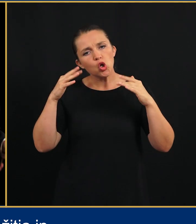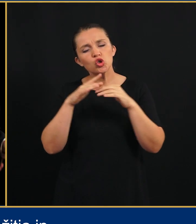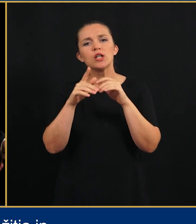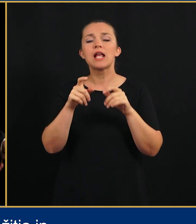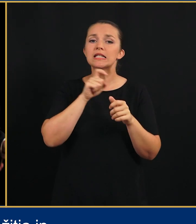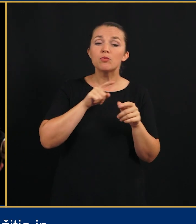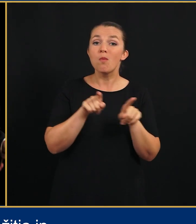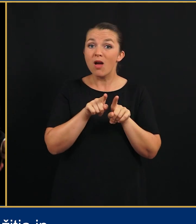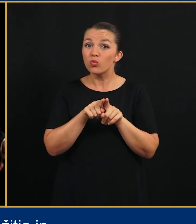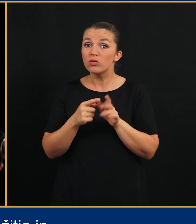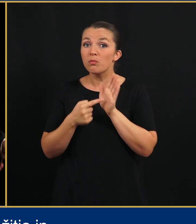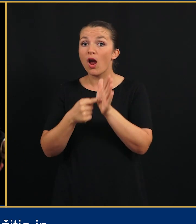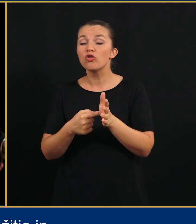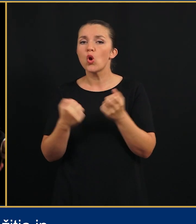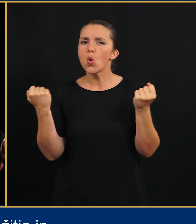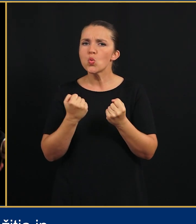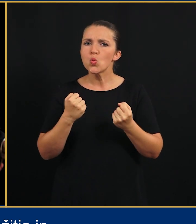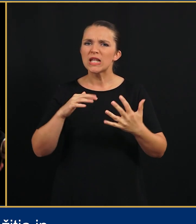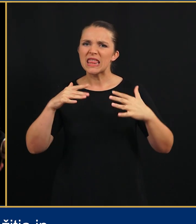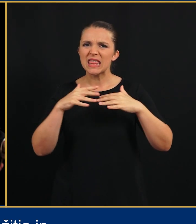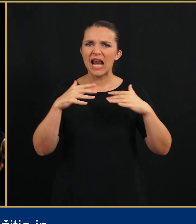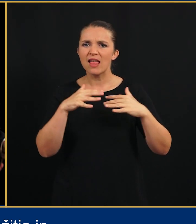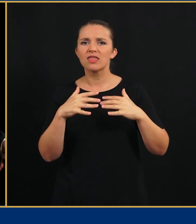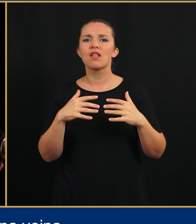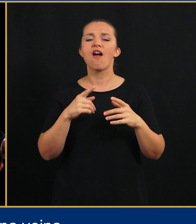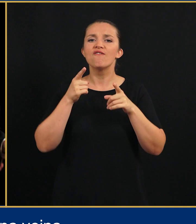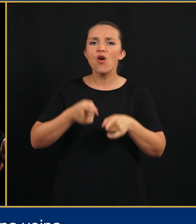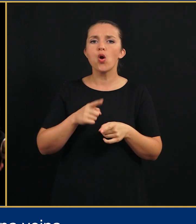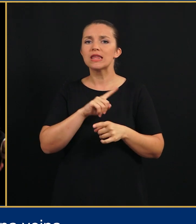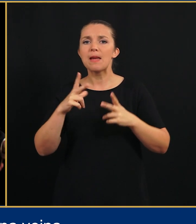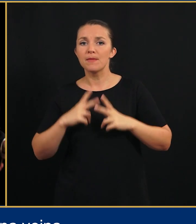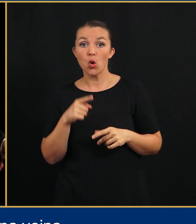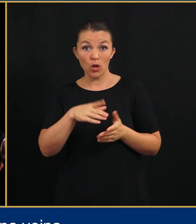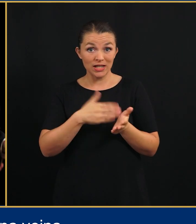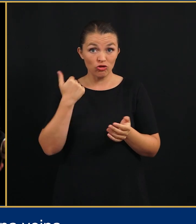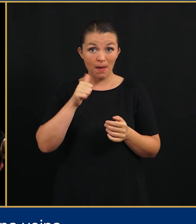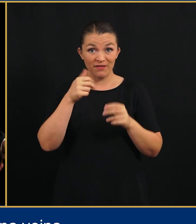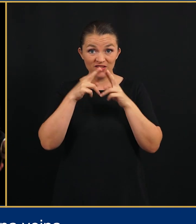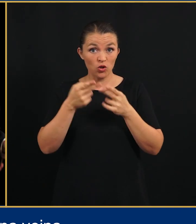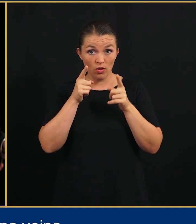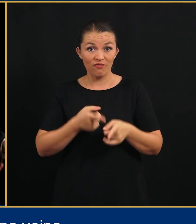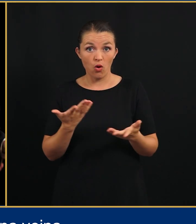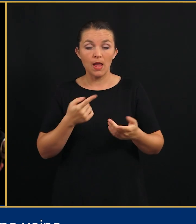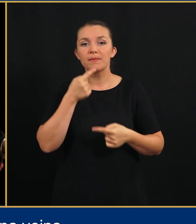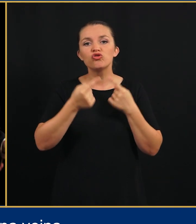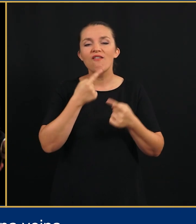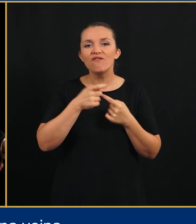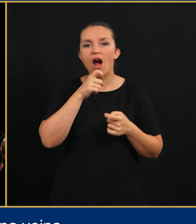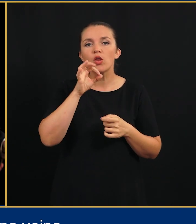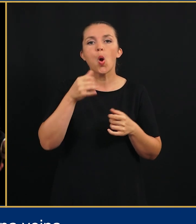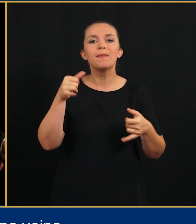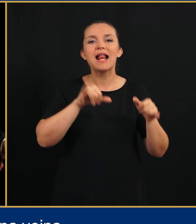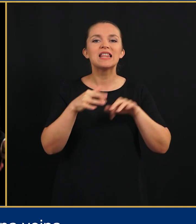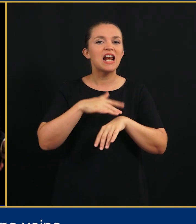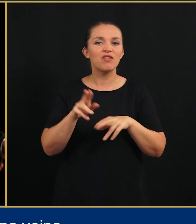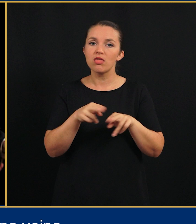strpnosti kot primer hudih trenj, vojn in nemirov. Tu se je začela Prva svetovna vojna. Pričevanj o preliti krvi